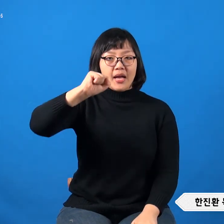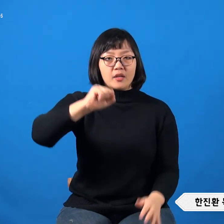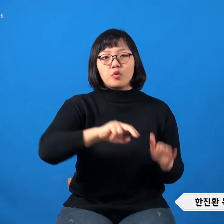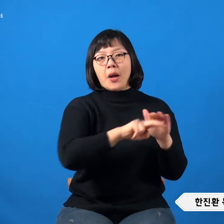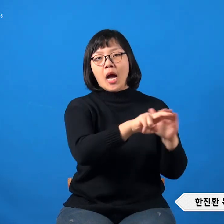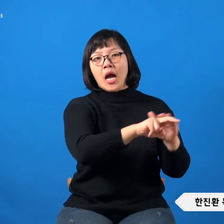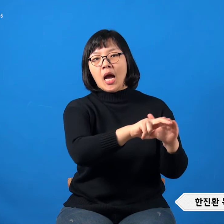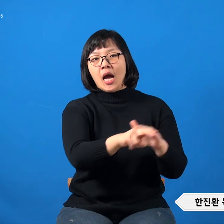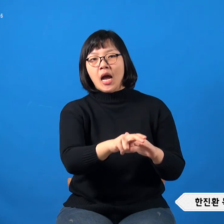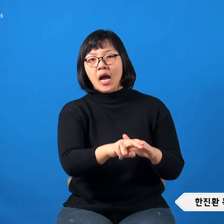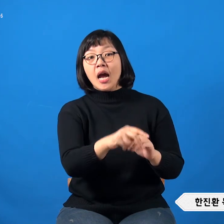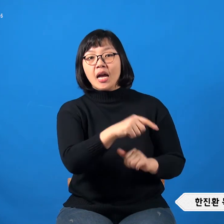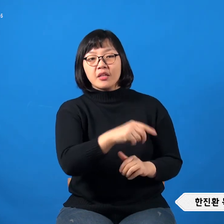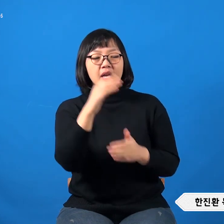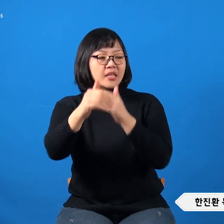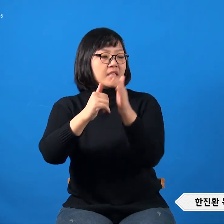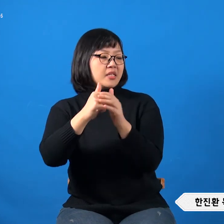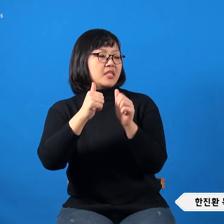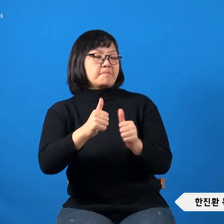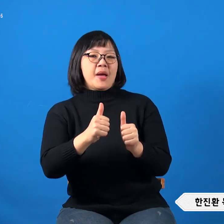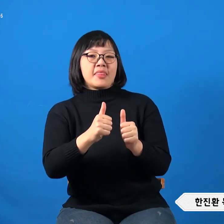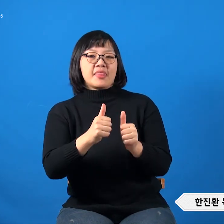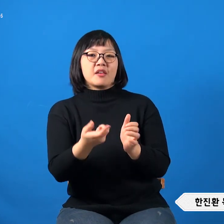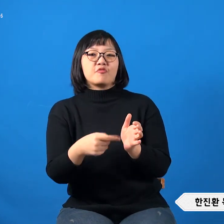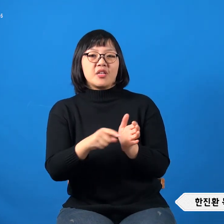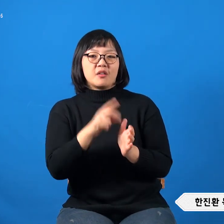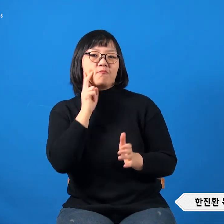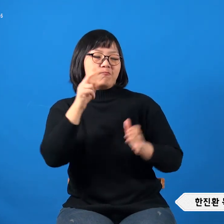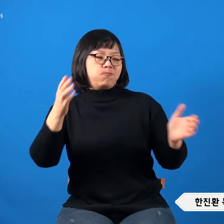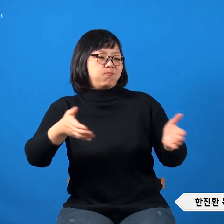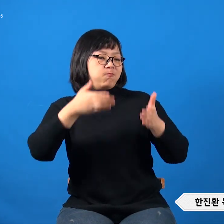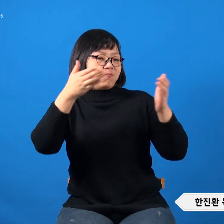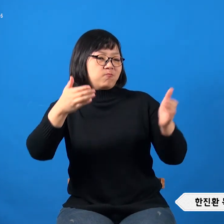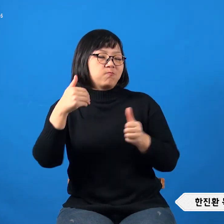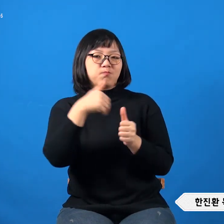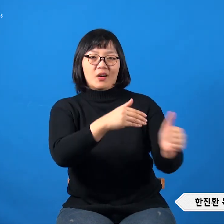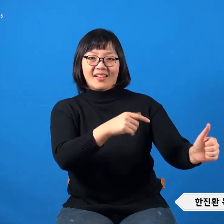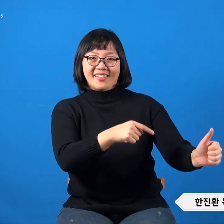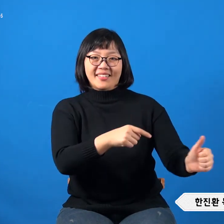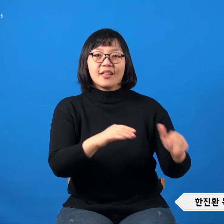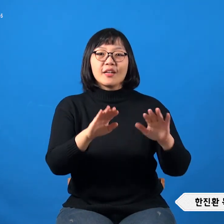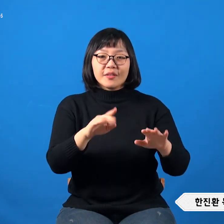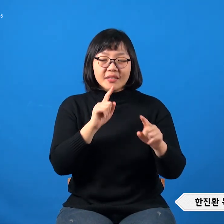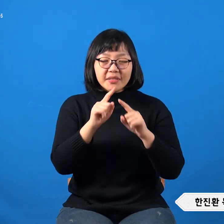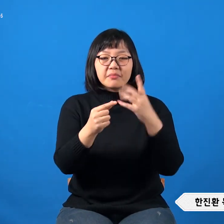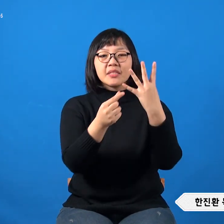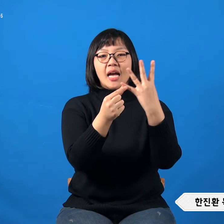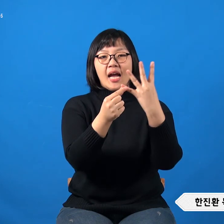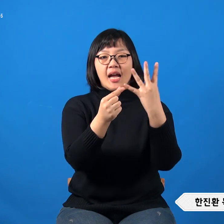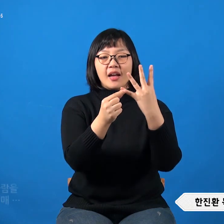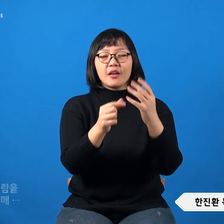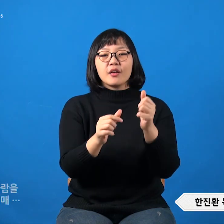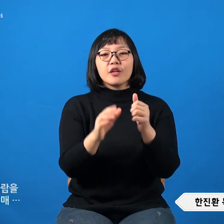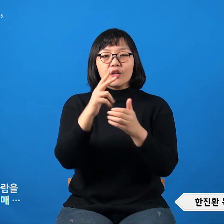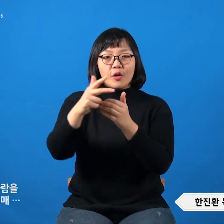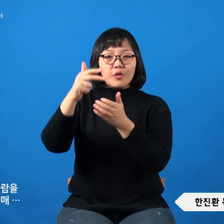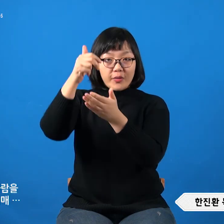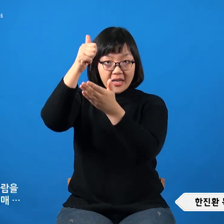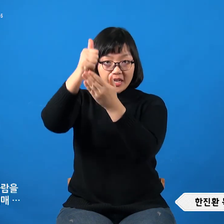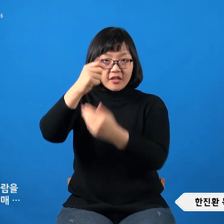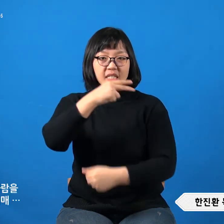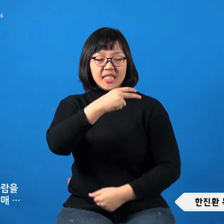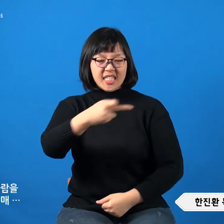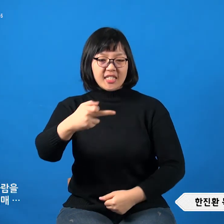요나를 심판하기 위해서 하나님이 일으키신 것이죠. 4절에 보면 여호와께서 큰 바람을